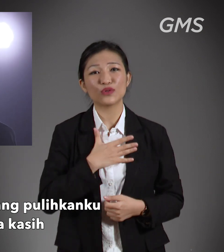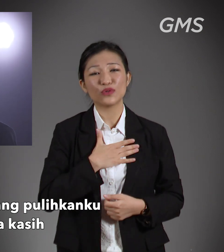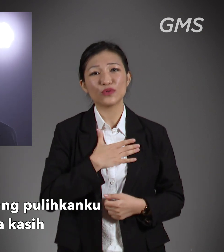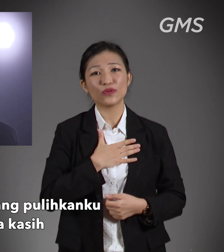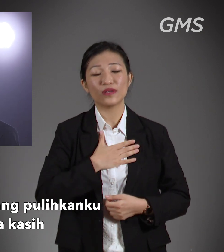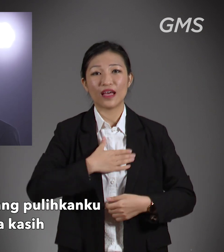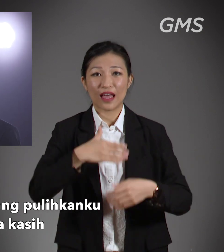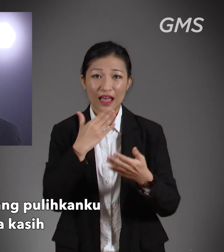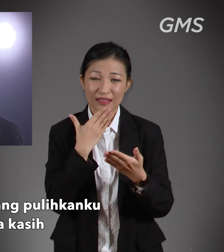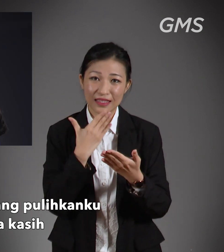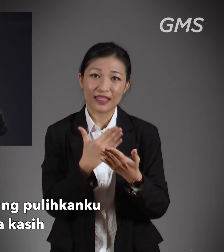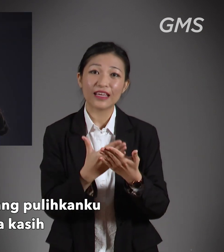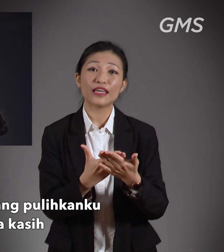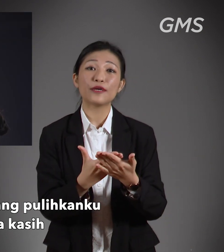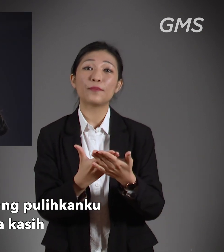pulihkanku.